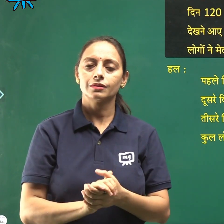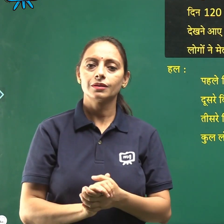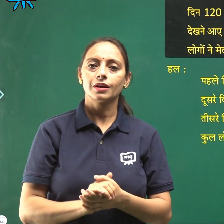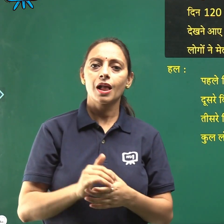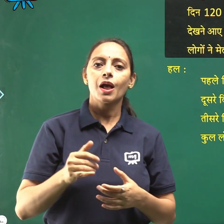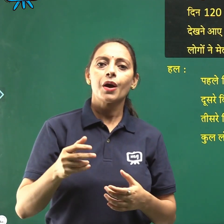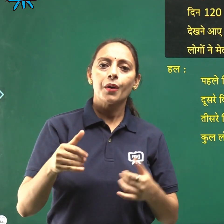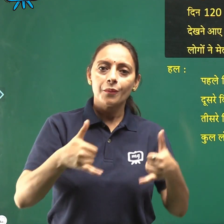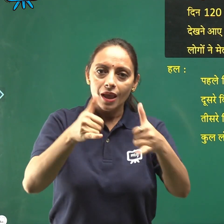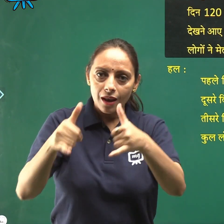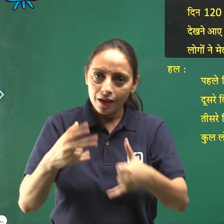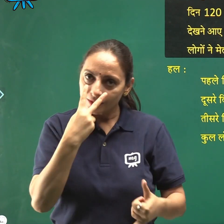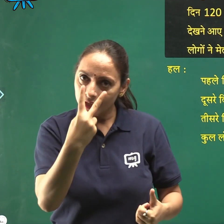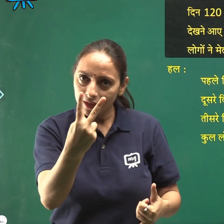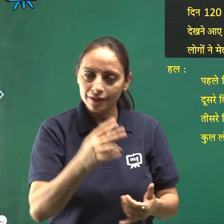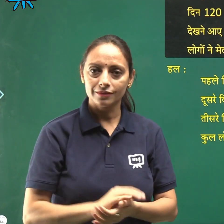मेला देखा?